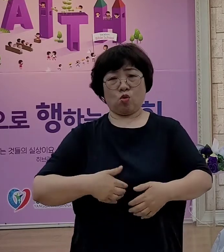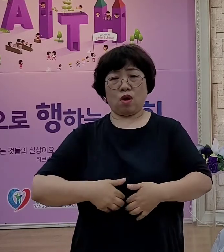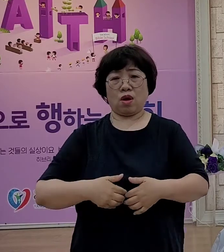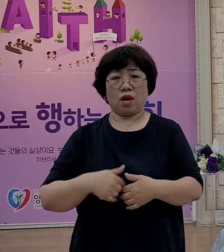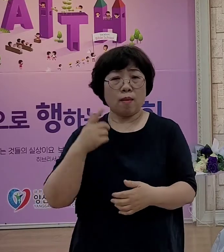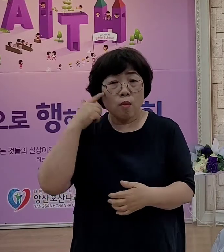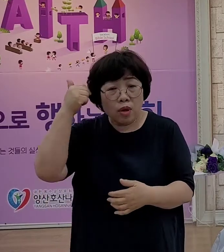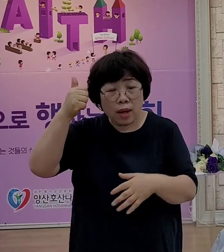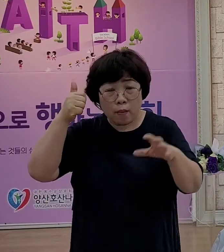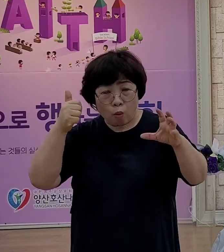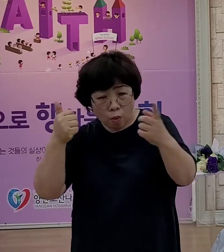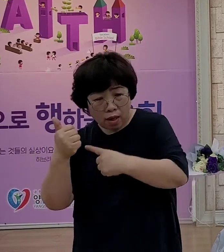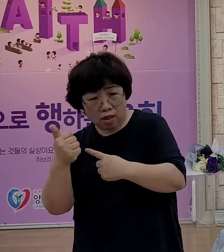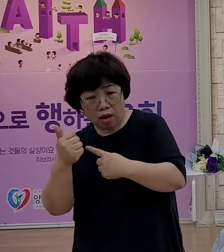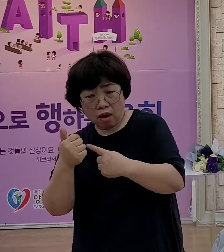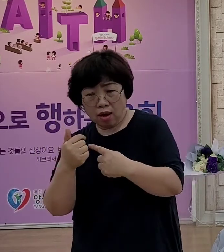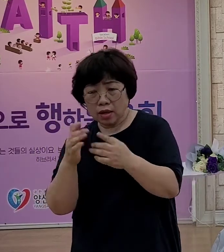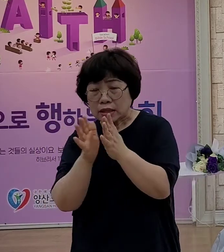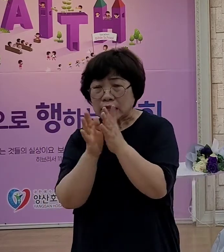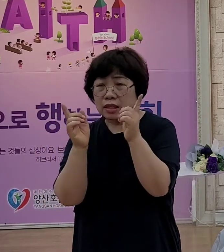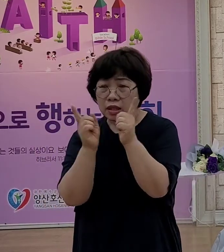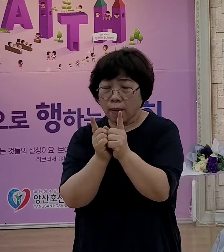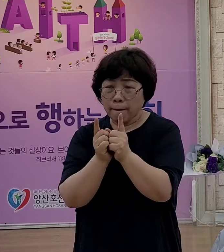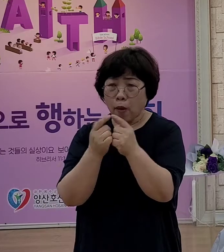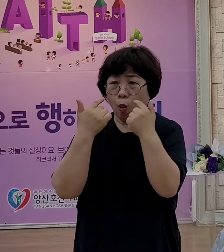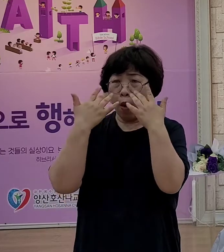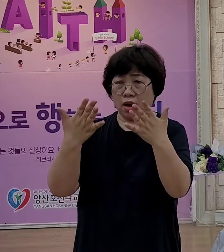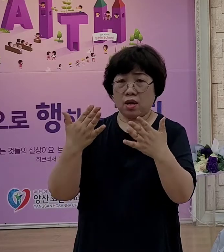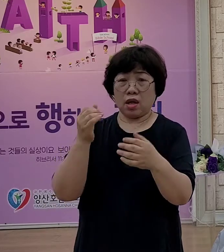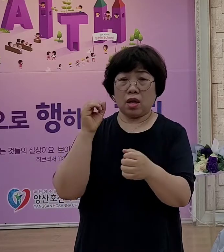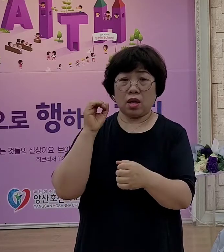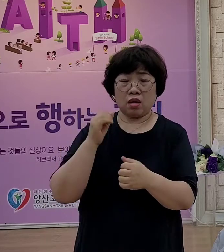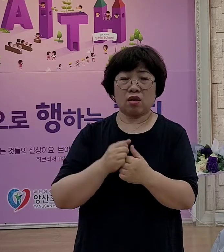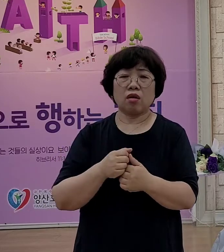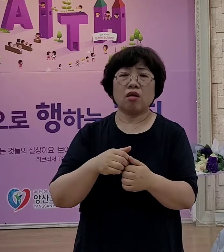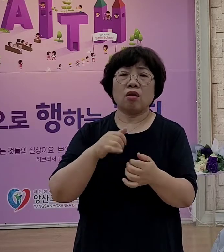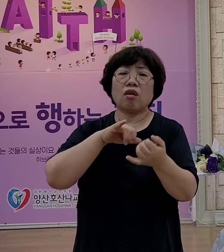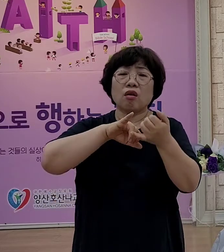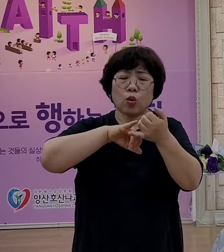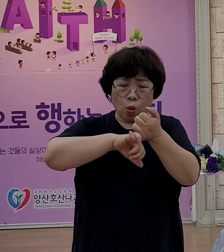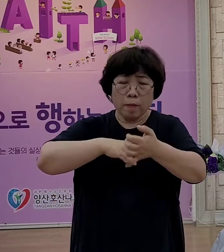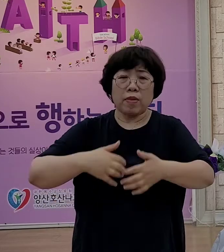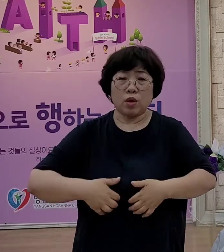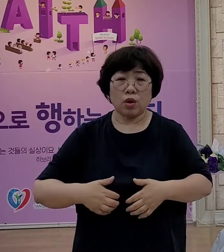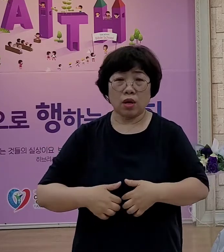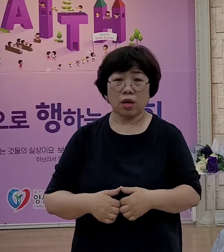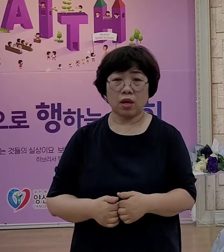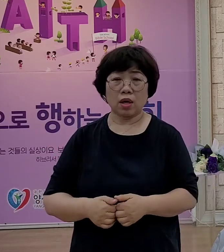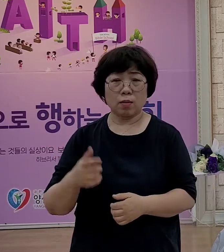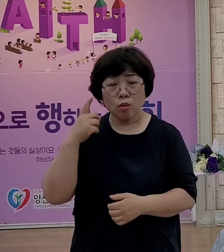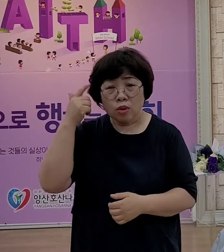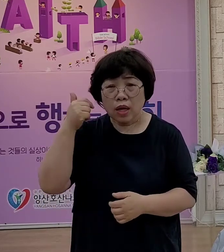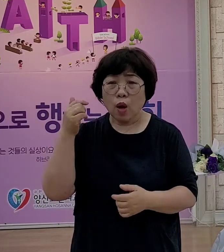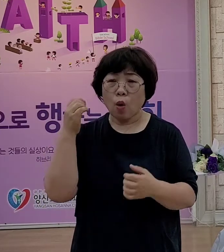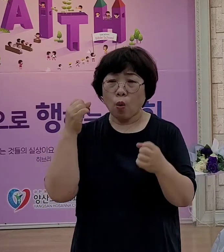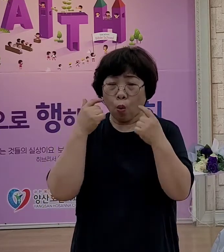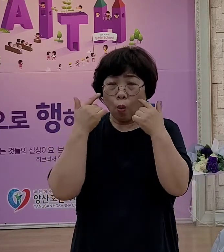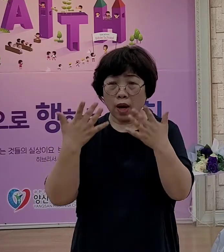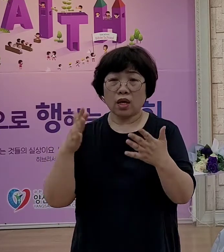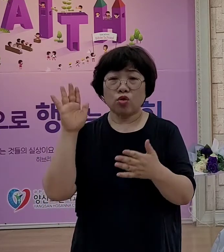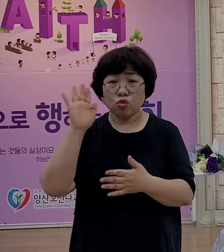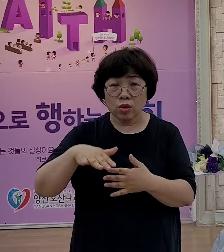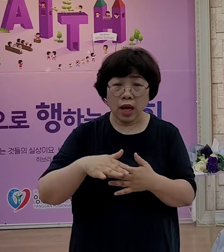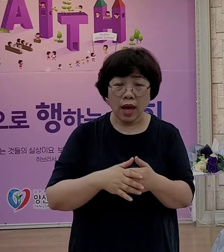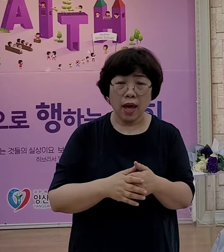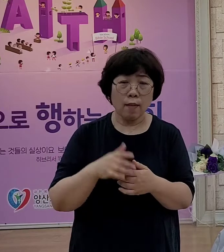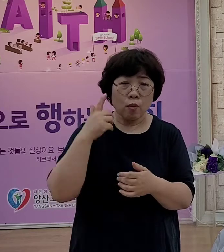말이 진짜입니까? 확인한 다음에 죄송합니다. 제가 그런 사람이었어요. 그때 판단하시도 안 늦어요.